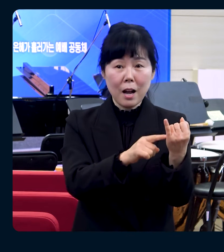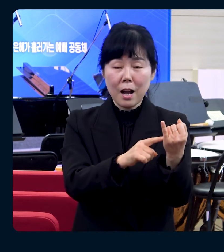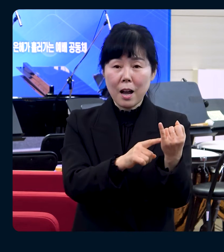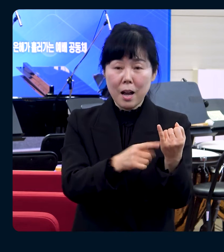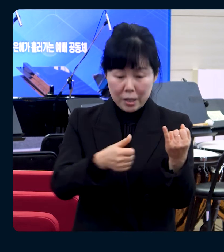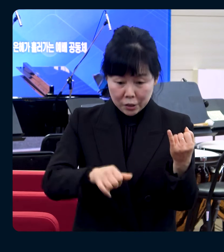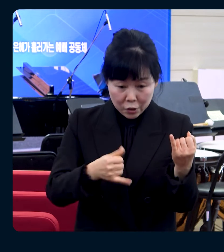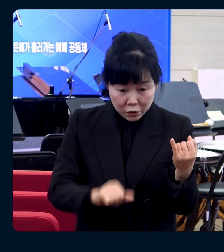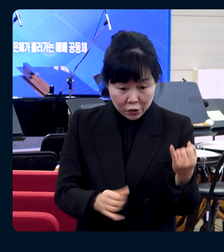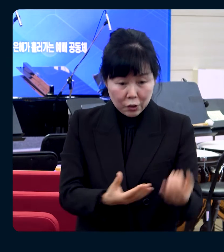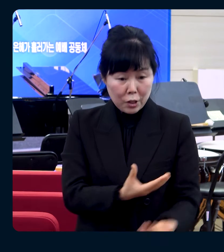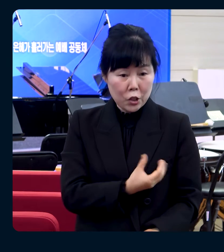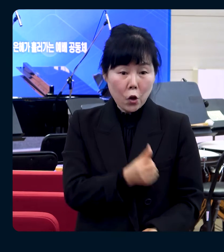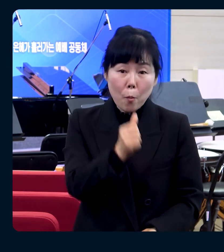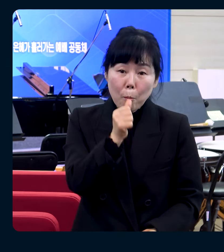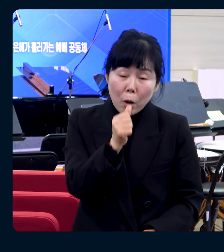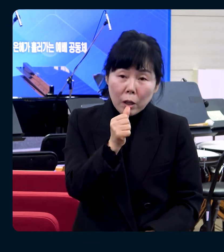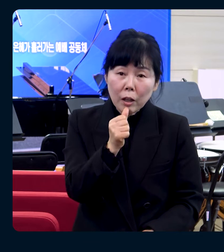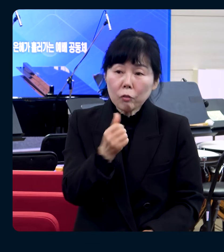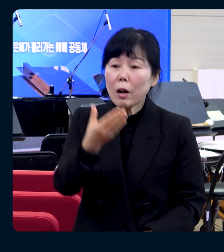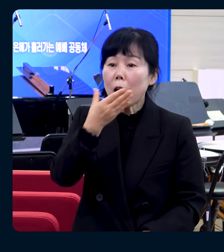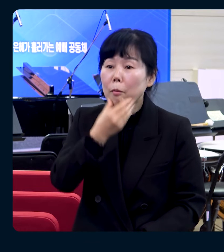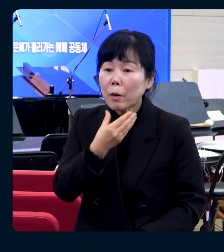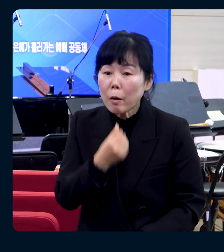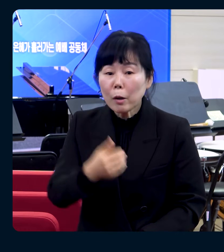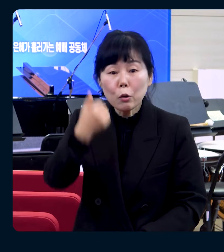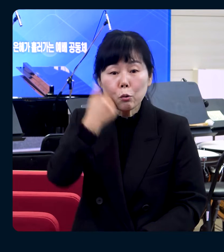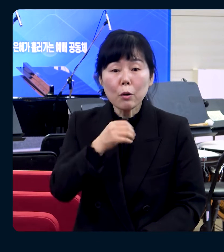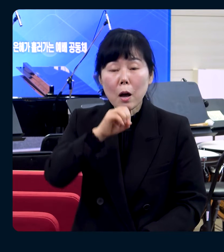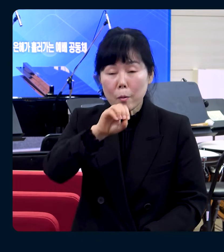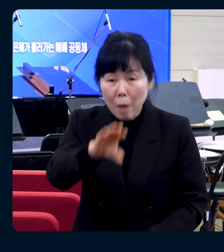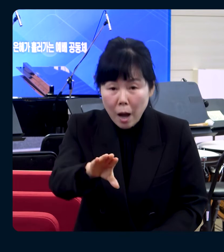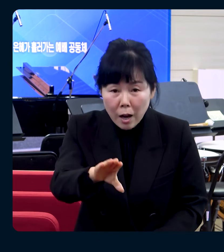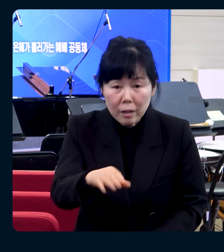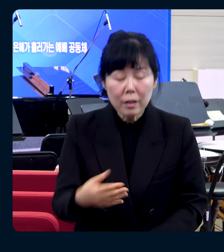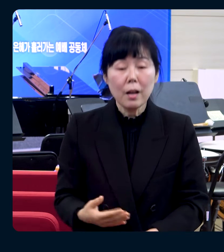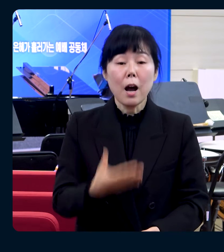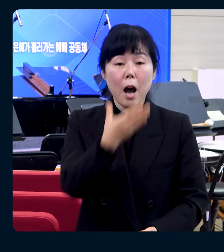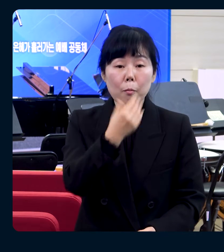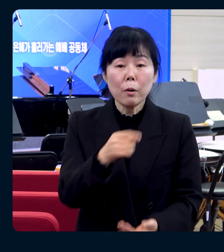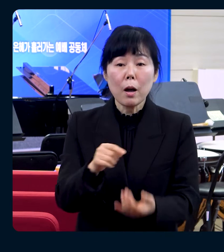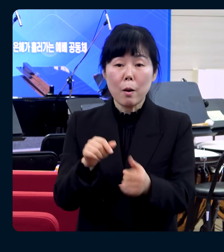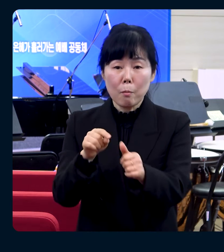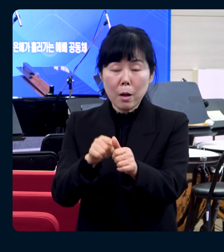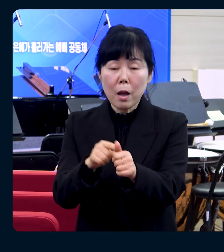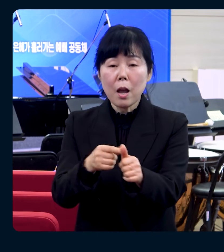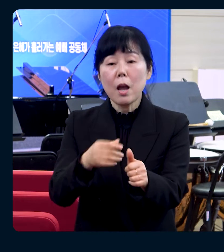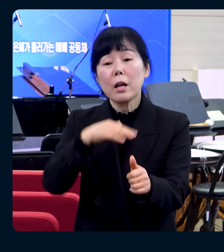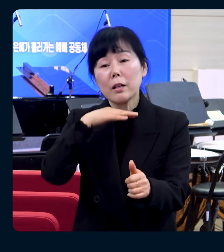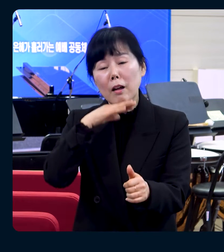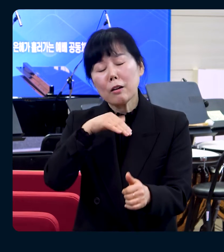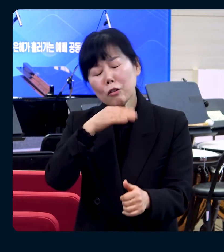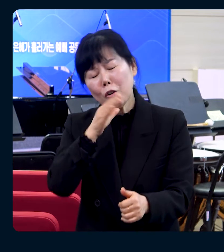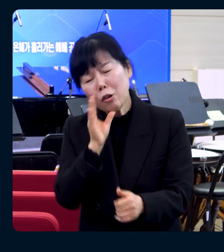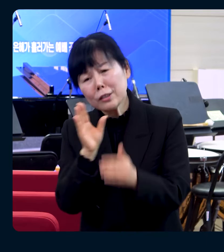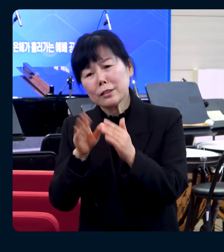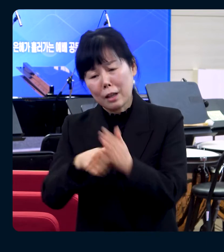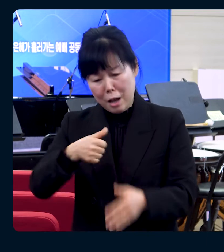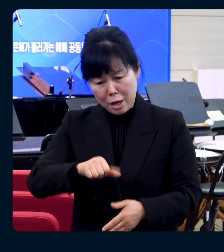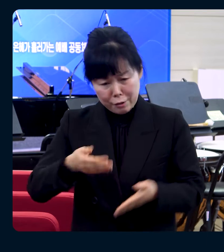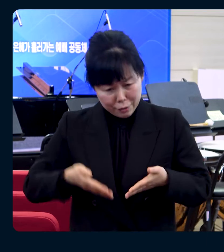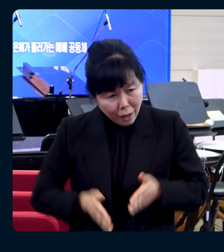사라가 자식들을 젖먹이겠다고 누가 아브라함에게 말하였으리오마는 아브라함의 노경에 내가 아들을